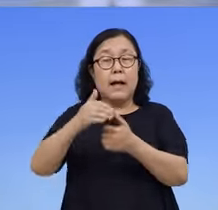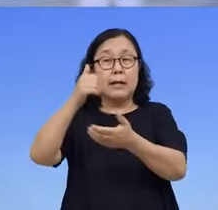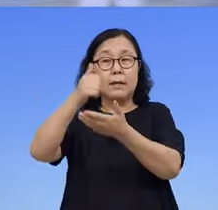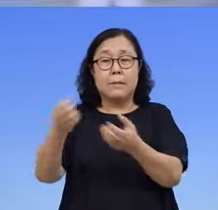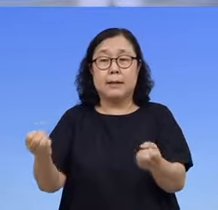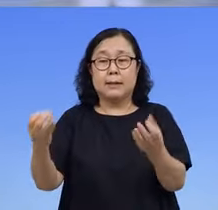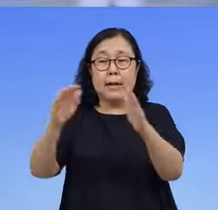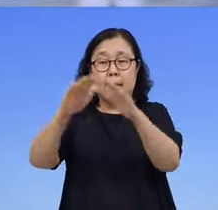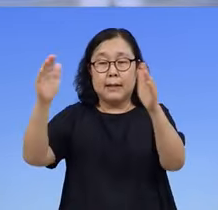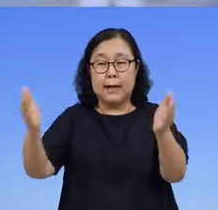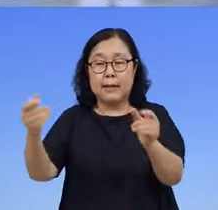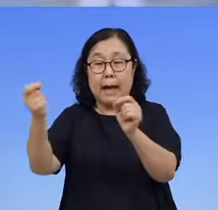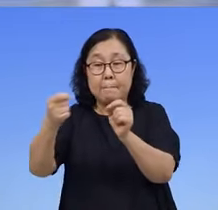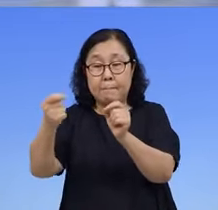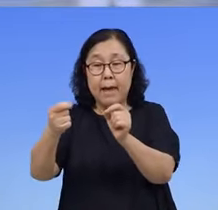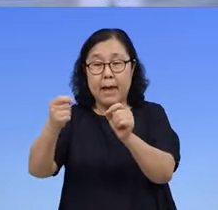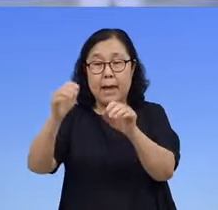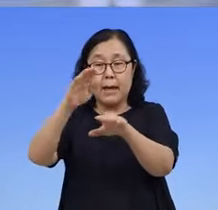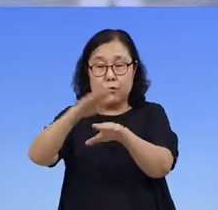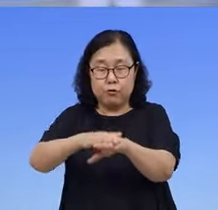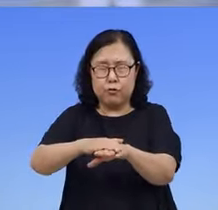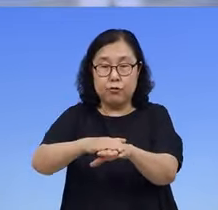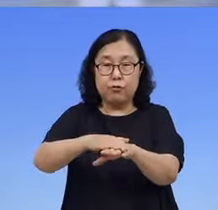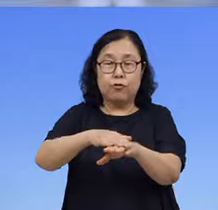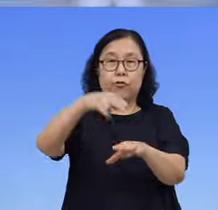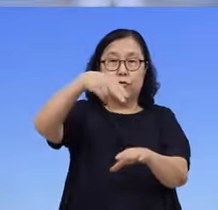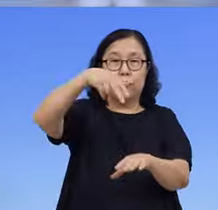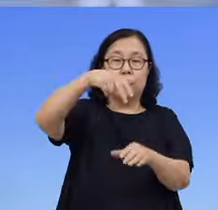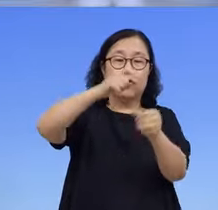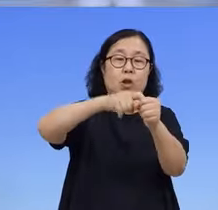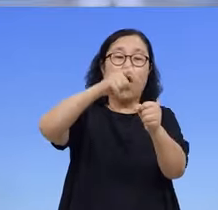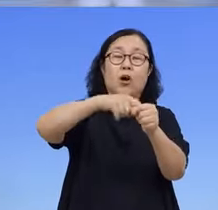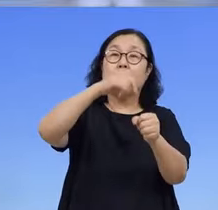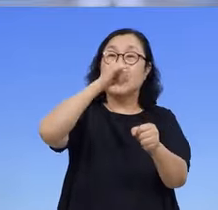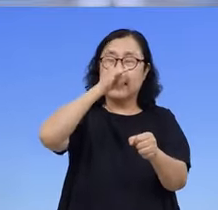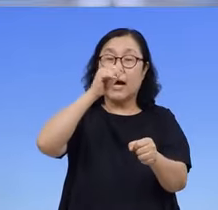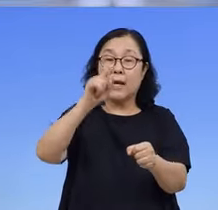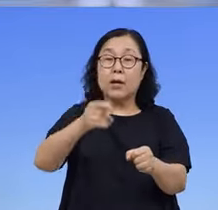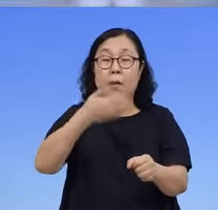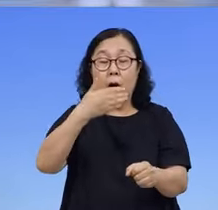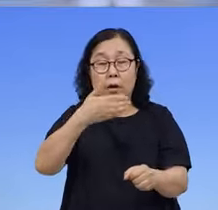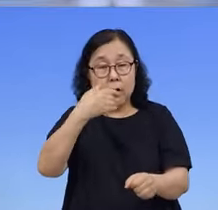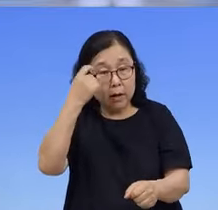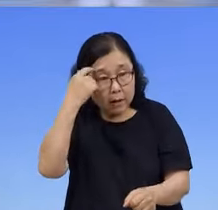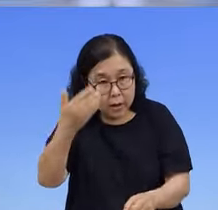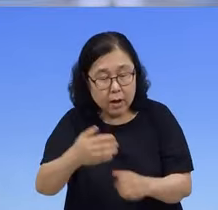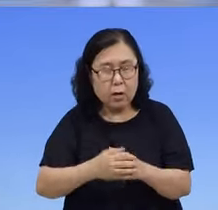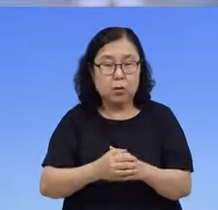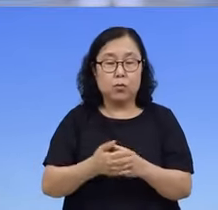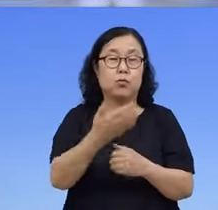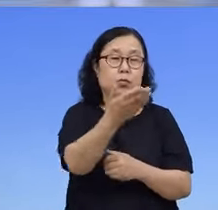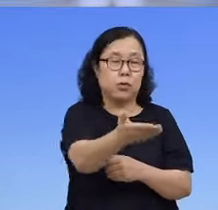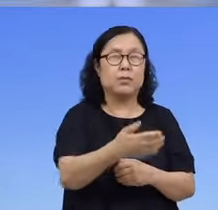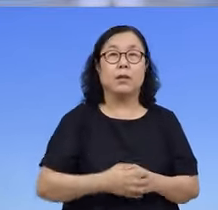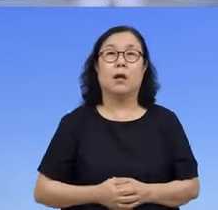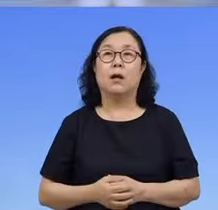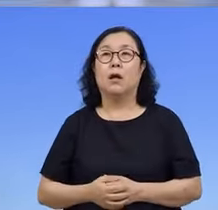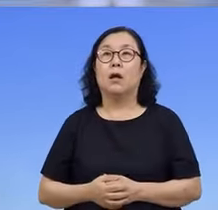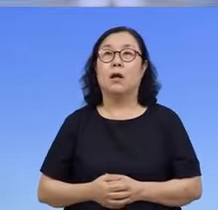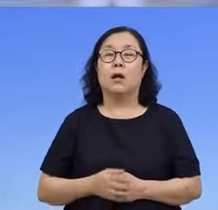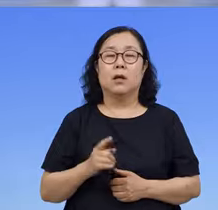없고 하나님의 제단 앞에 내어놓은 그 진설병, 이 떡이 좀 있는데 이거라도 먹겠느냐 하고